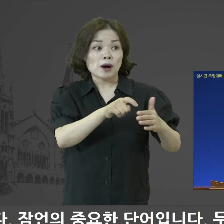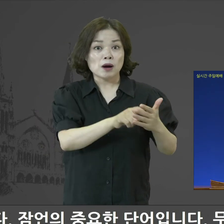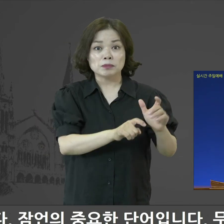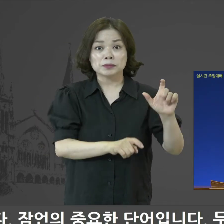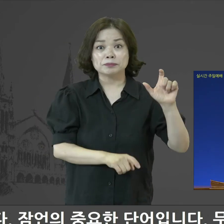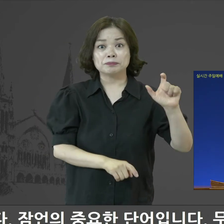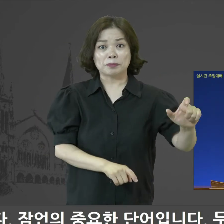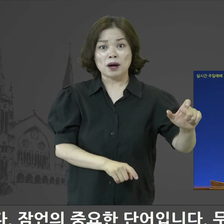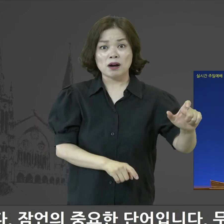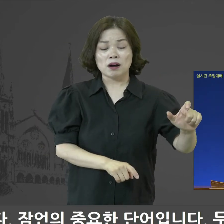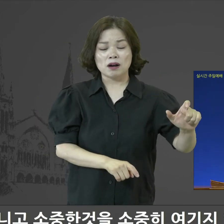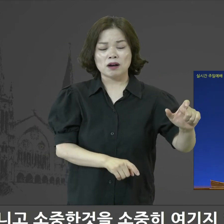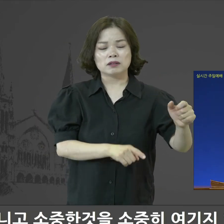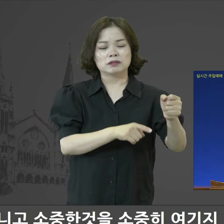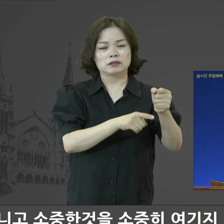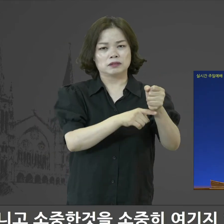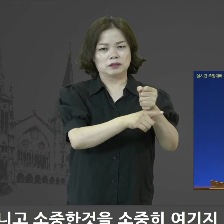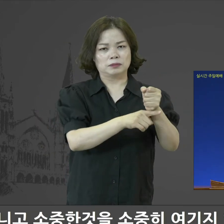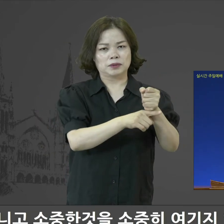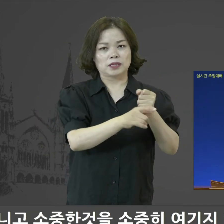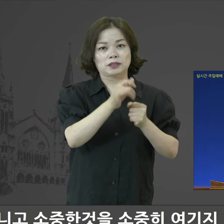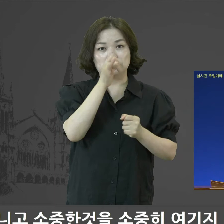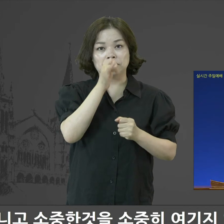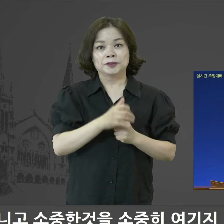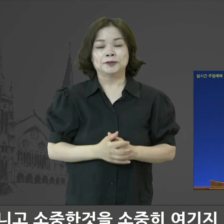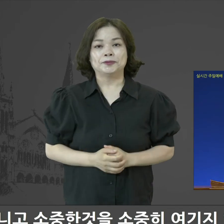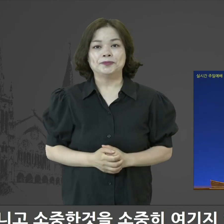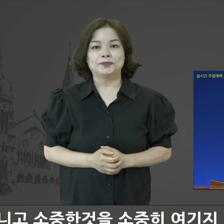굳어져 있다는 의미를 보여주고 있는 거죠.